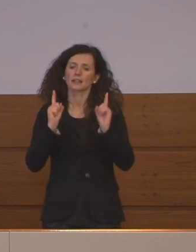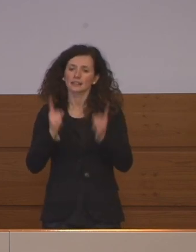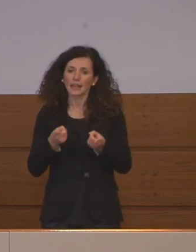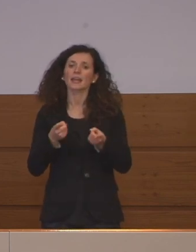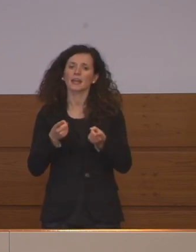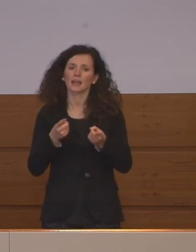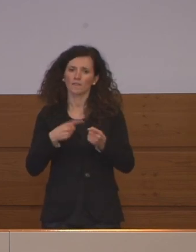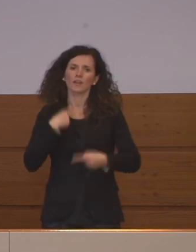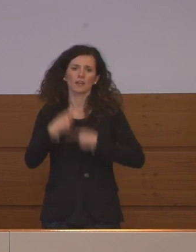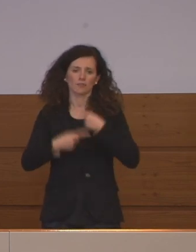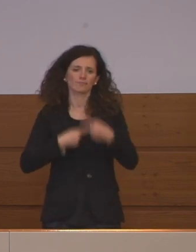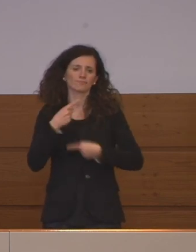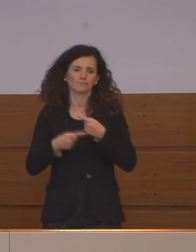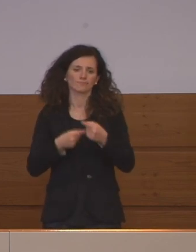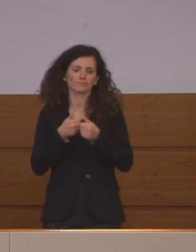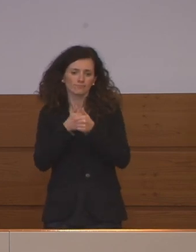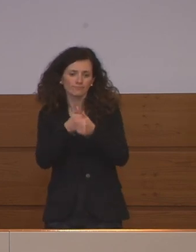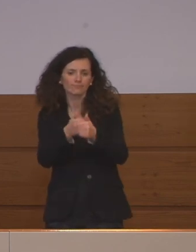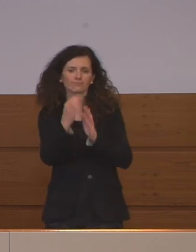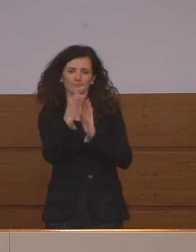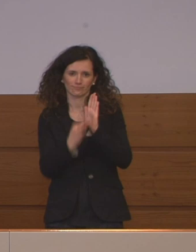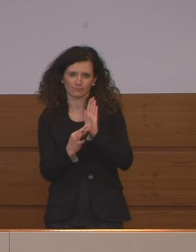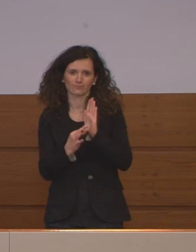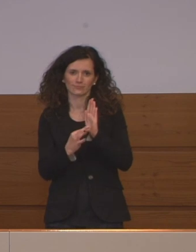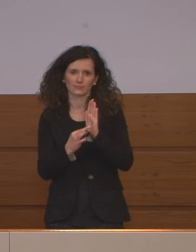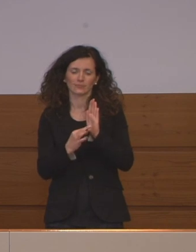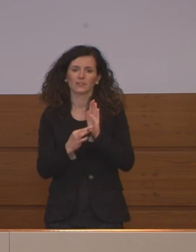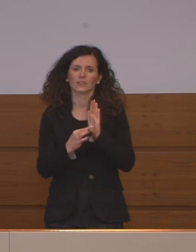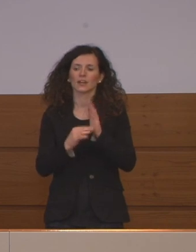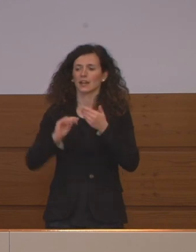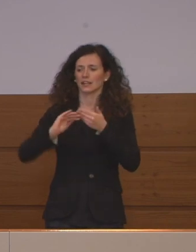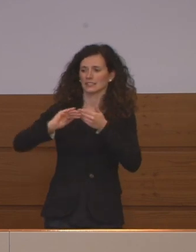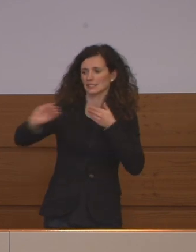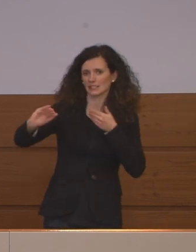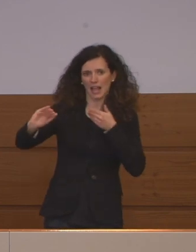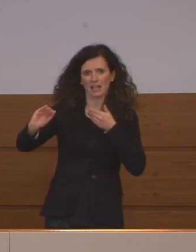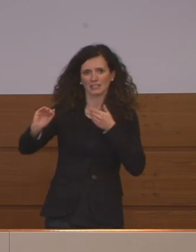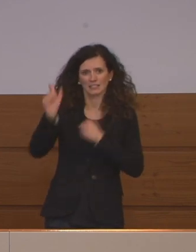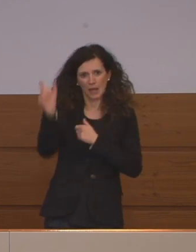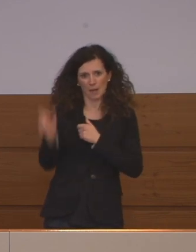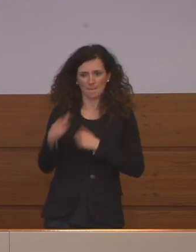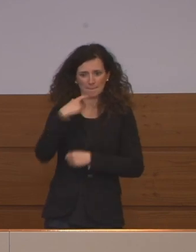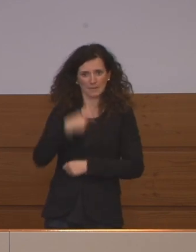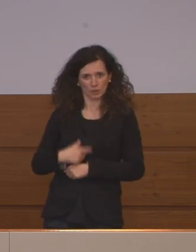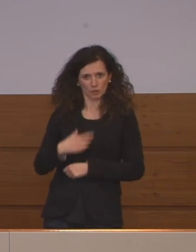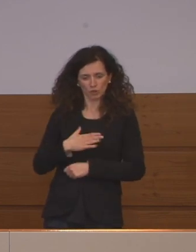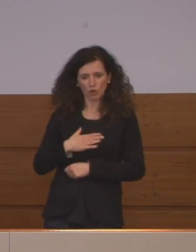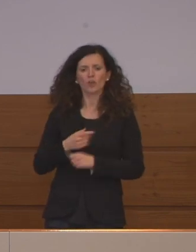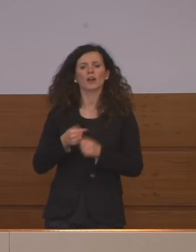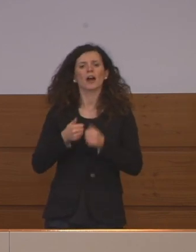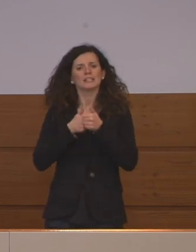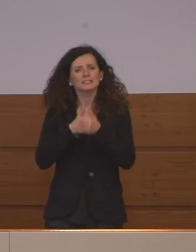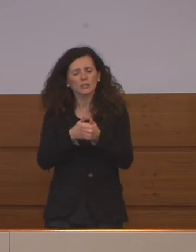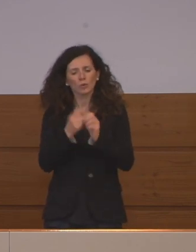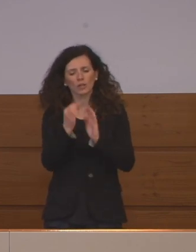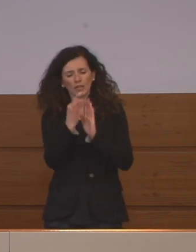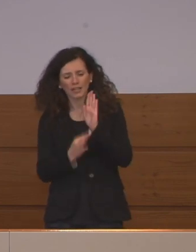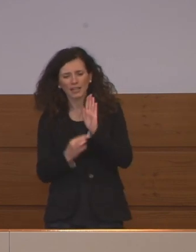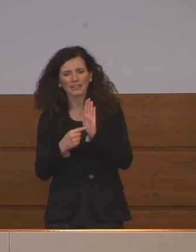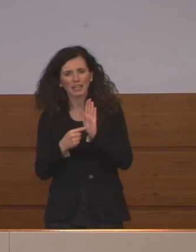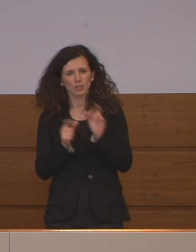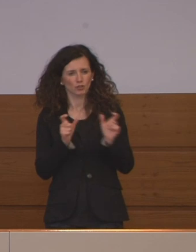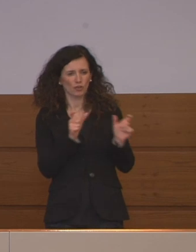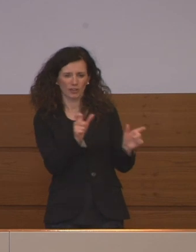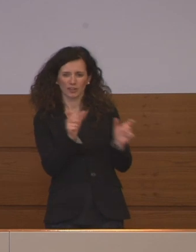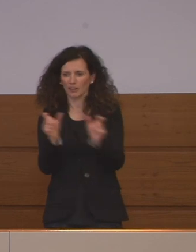le rigorose indicazioni di distanziamento sociale tutte quelle indicazioni che da